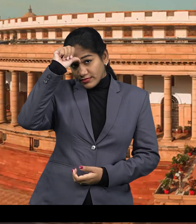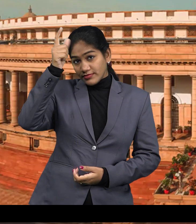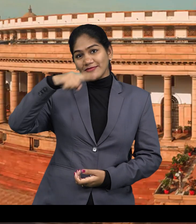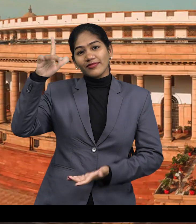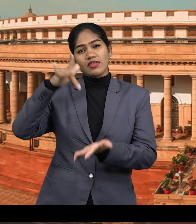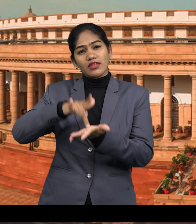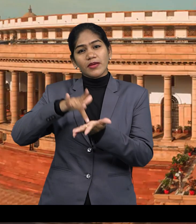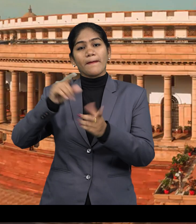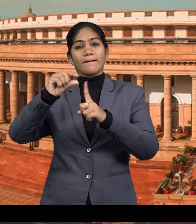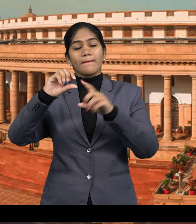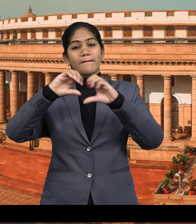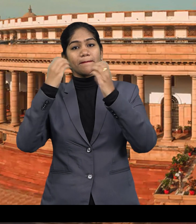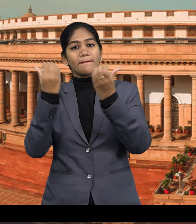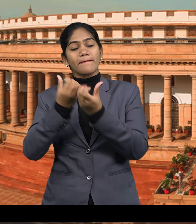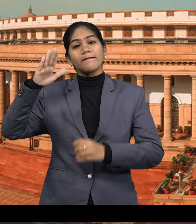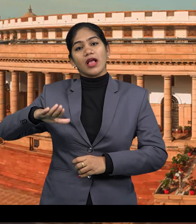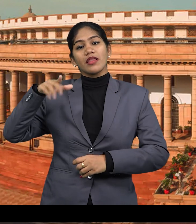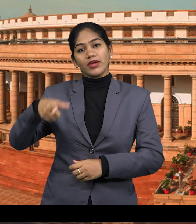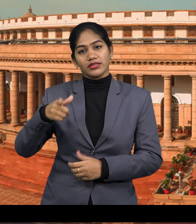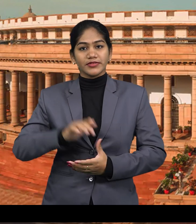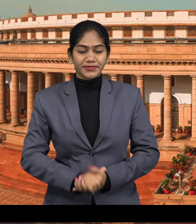భారత పార్లమెంటు